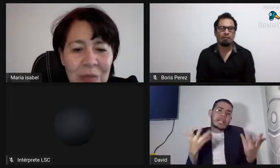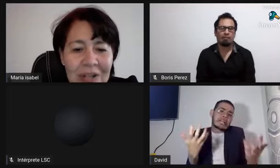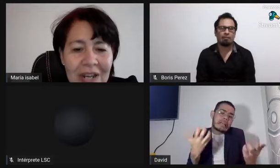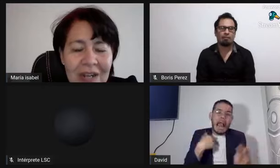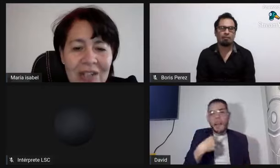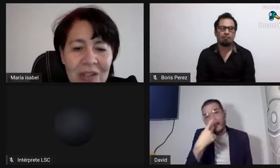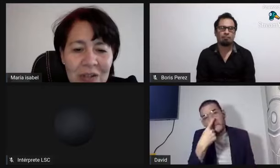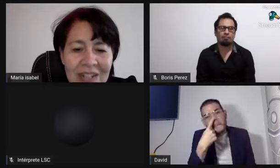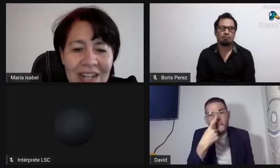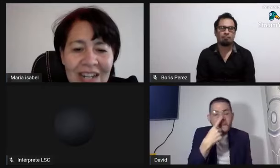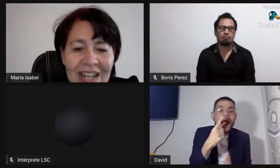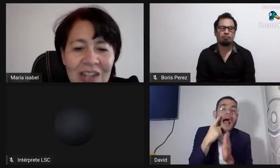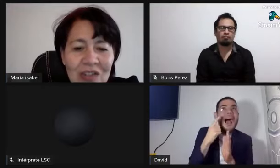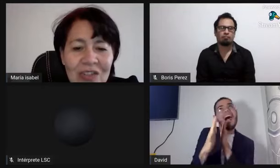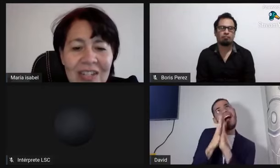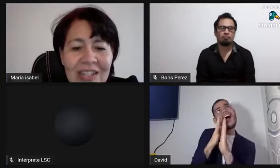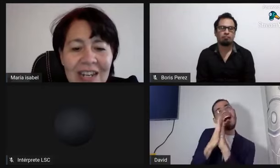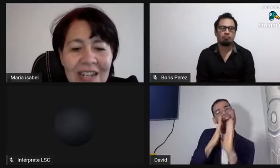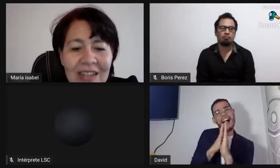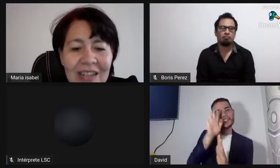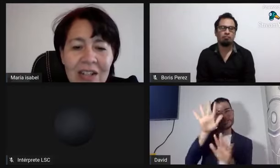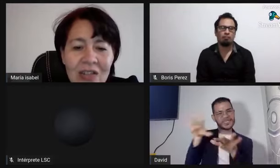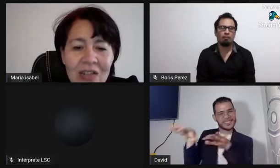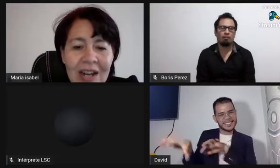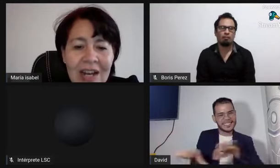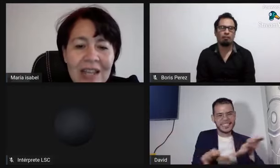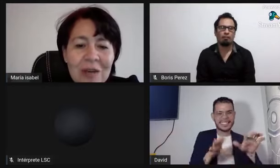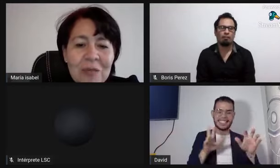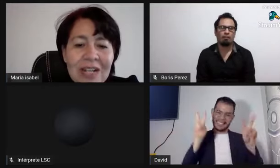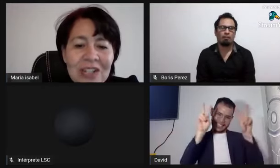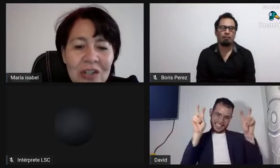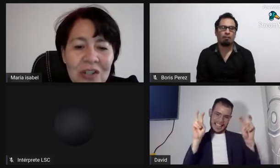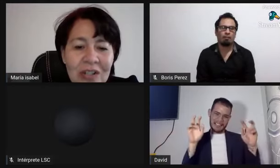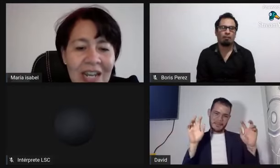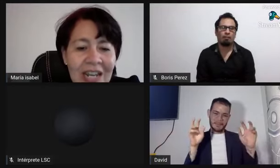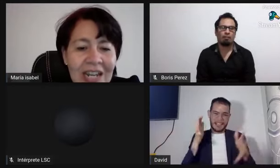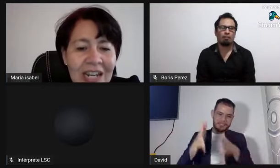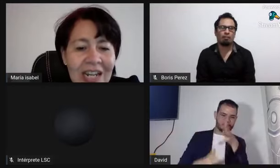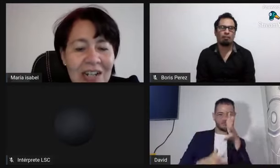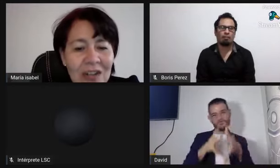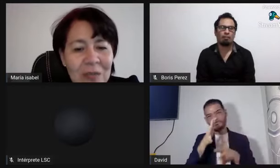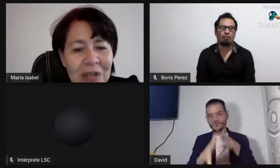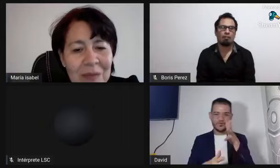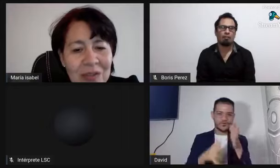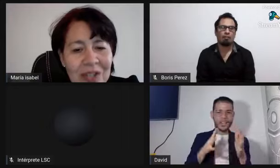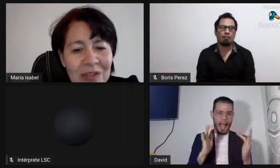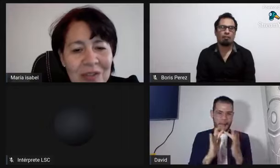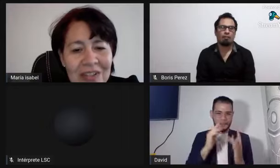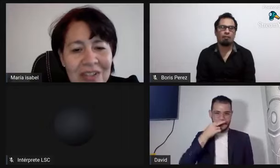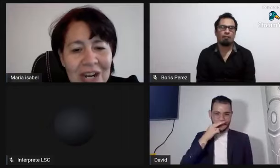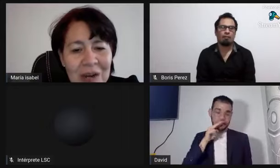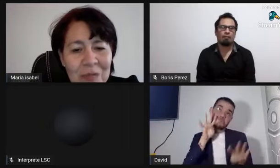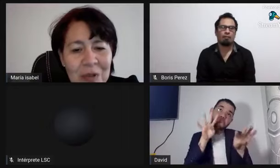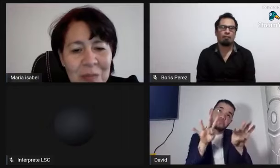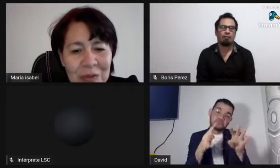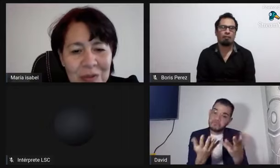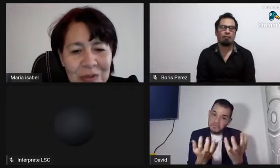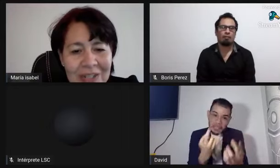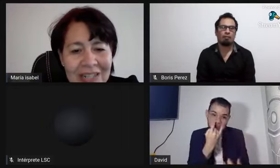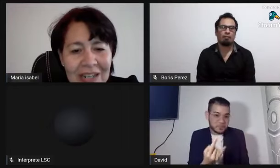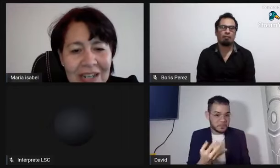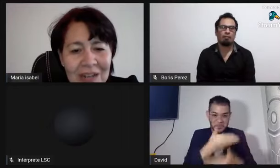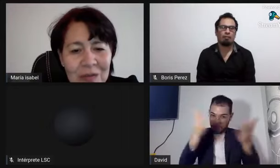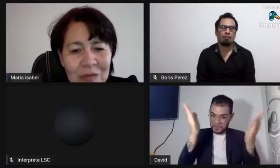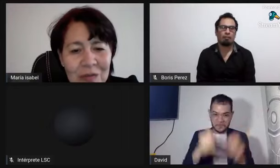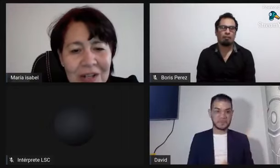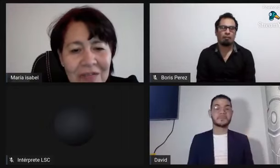ese tipo de narraciones. Entonces estén atentos a la divulgación y los veremos entonces ya muy pronto.